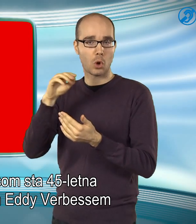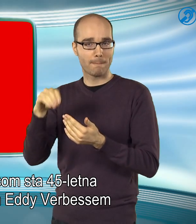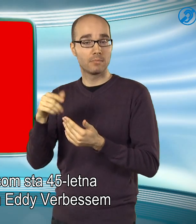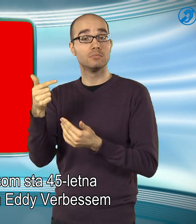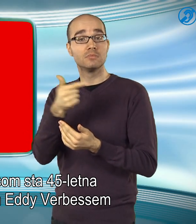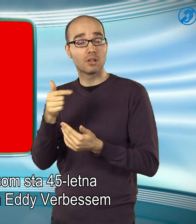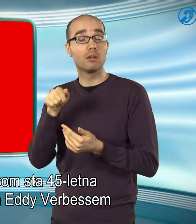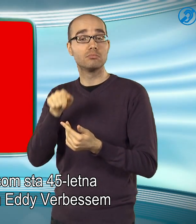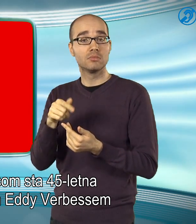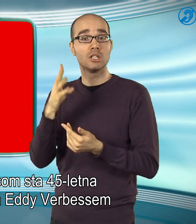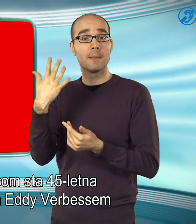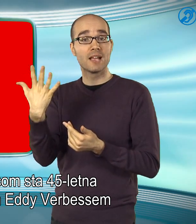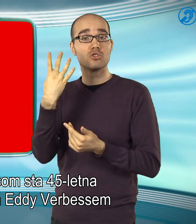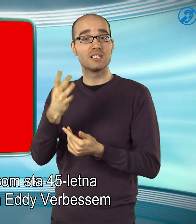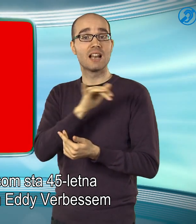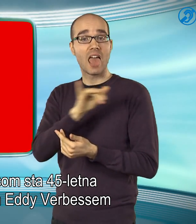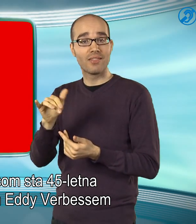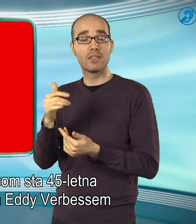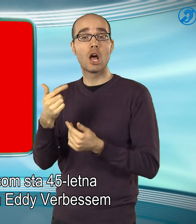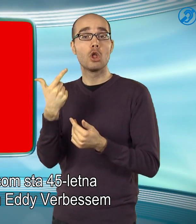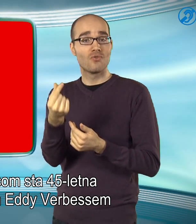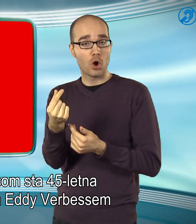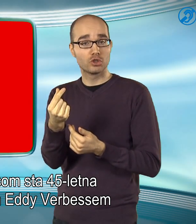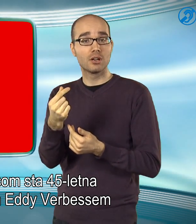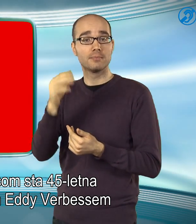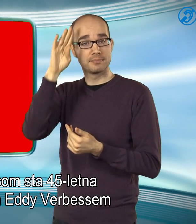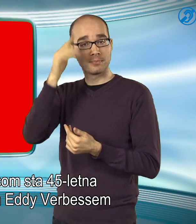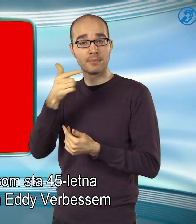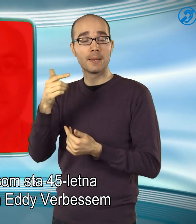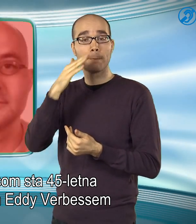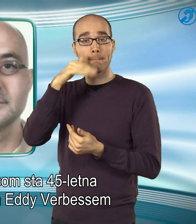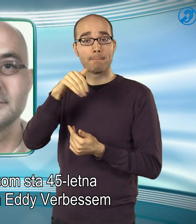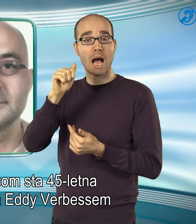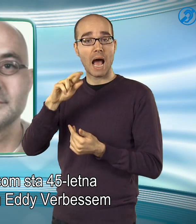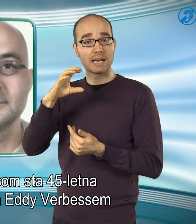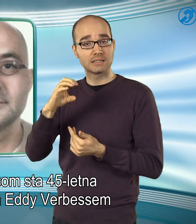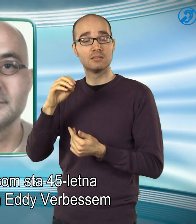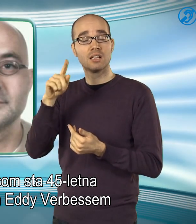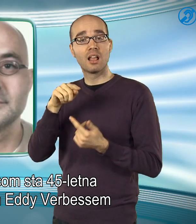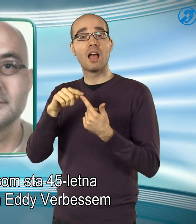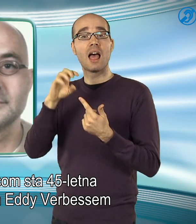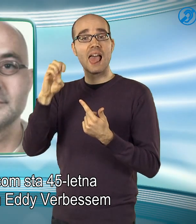evtanazijo živela v skupnem stanovanju v domačem kraju Putte, 43 km oddaljenem od Bruslja.